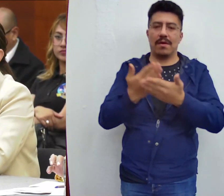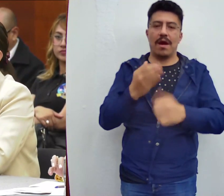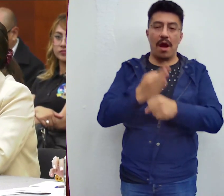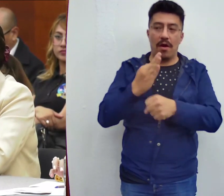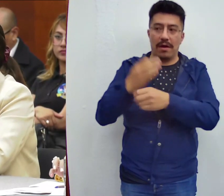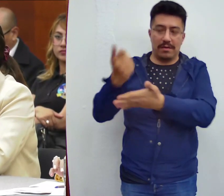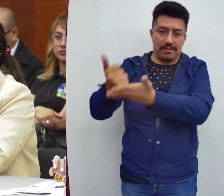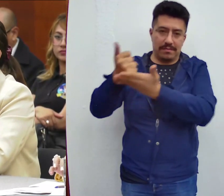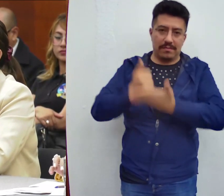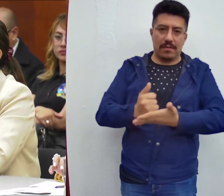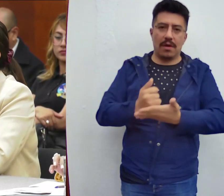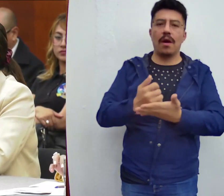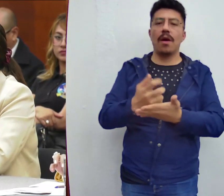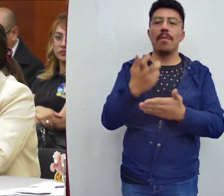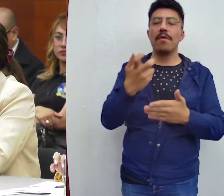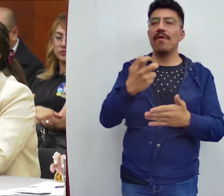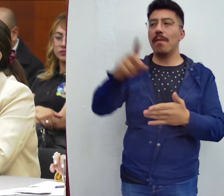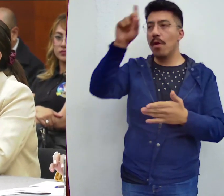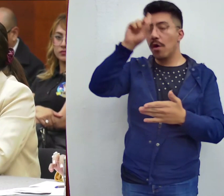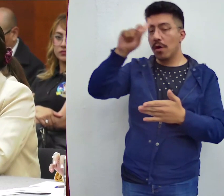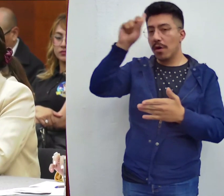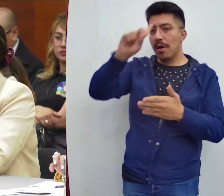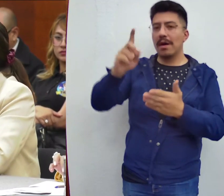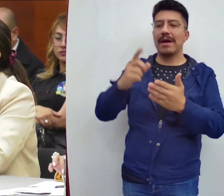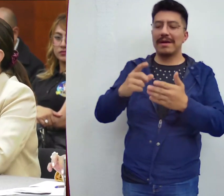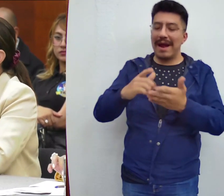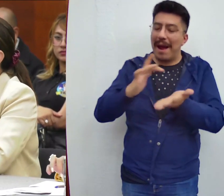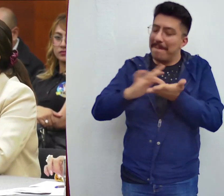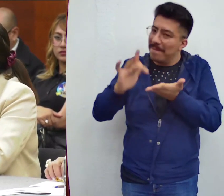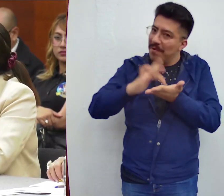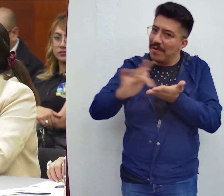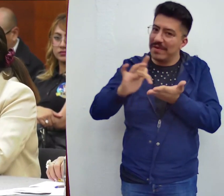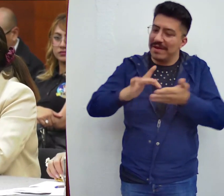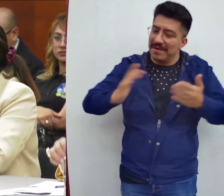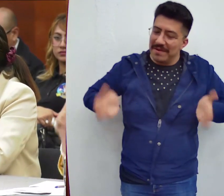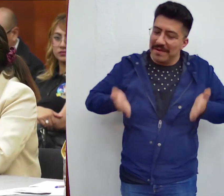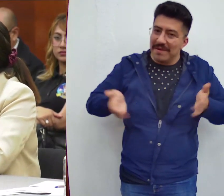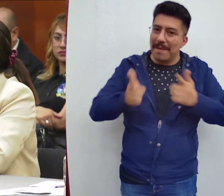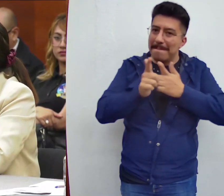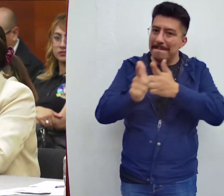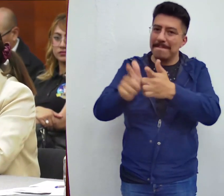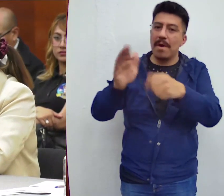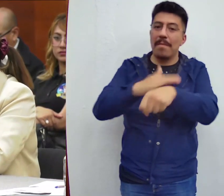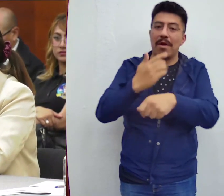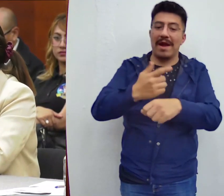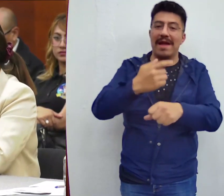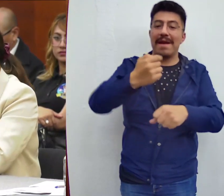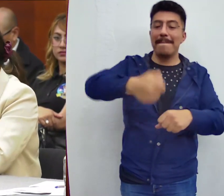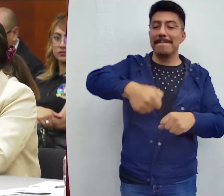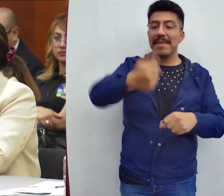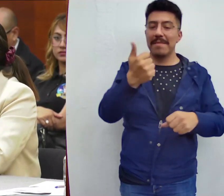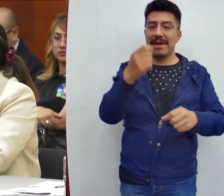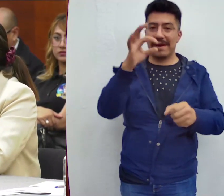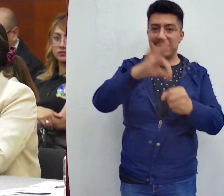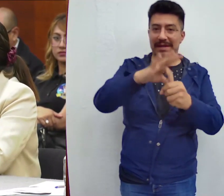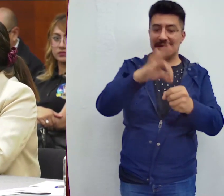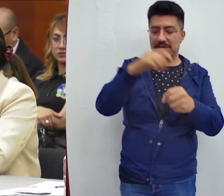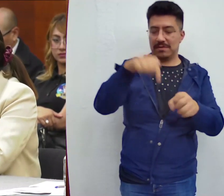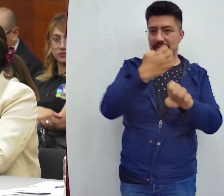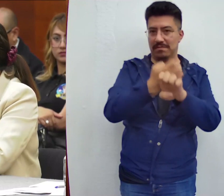que ustedes apoyen a que siga, porque sería el primer registro a nivel primero